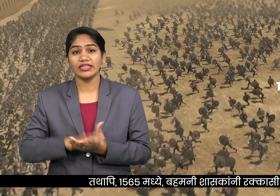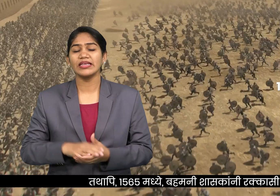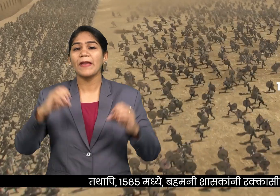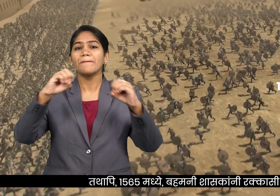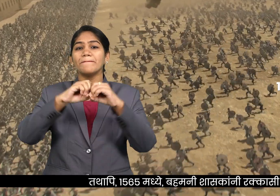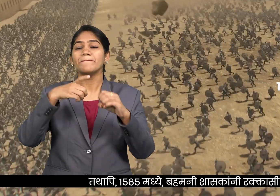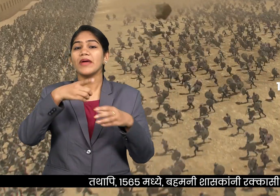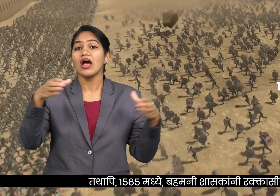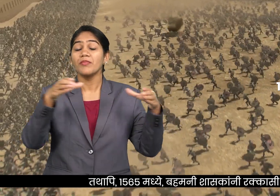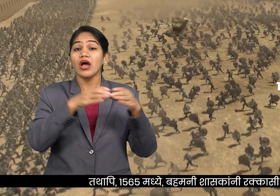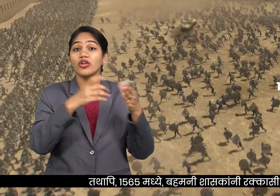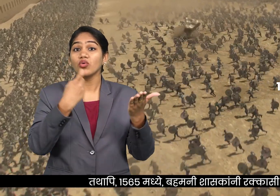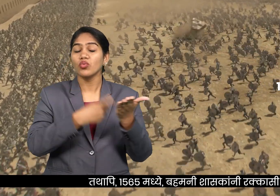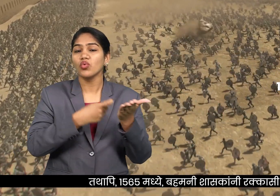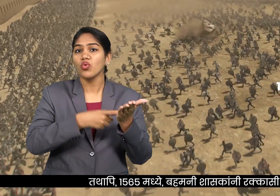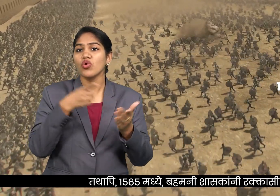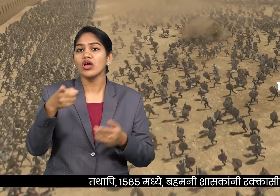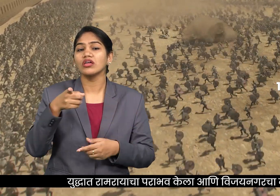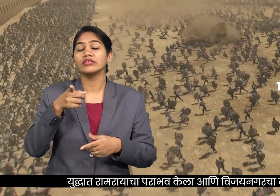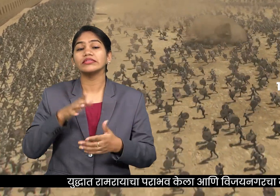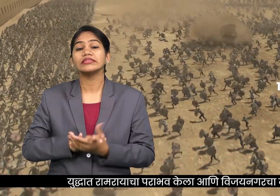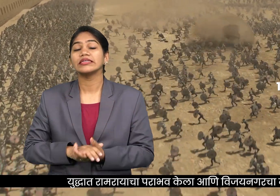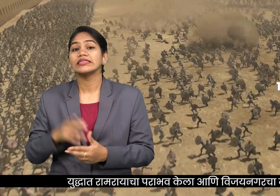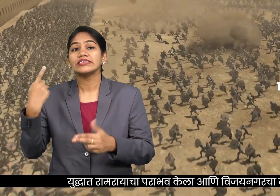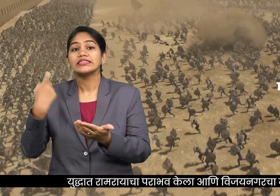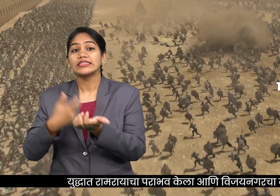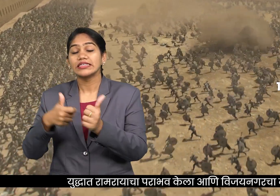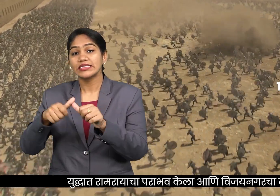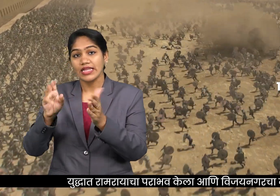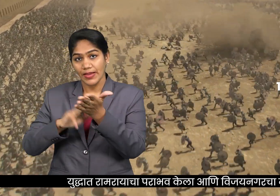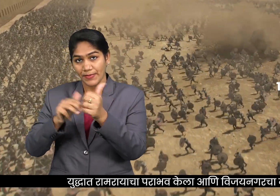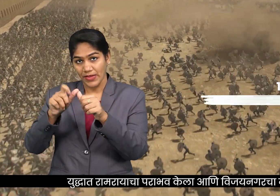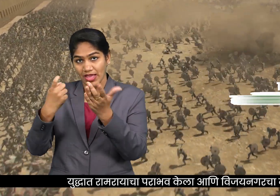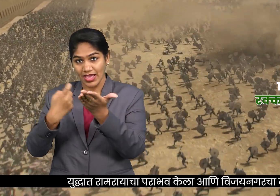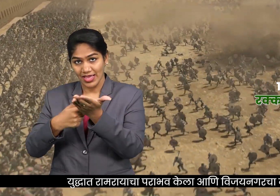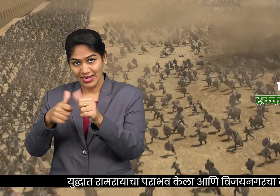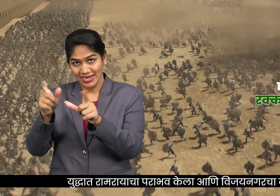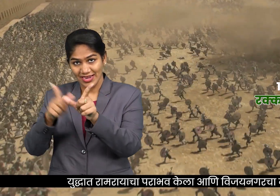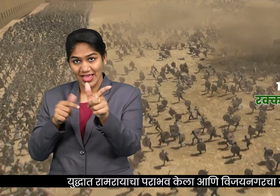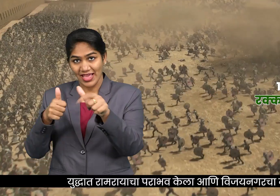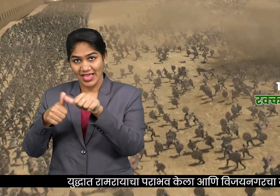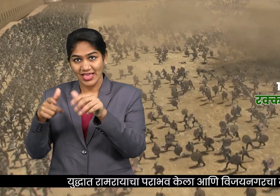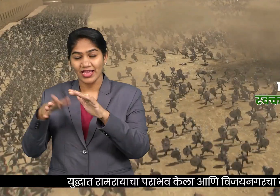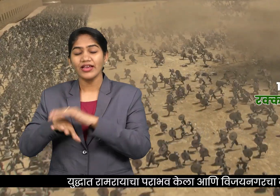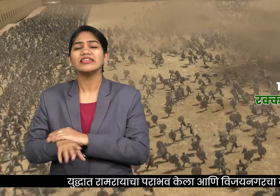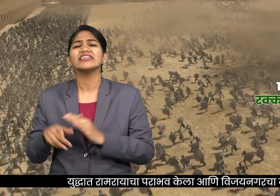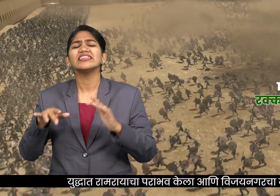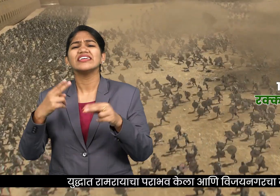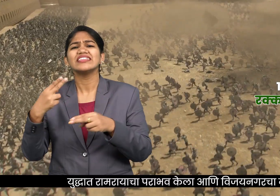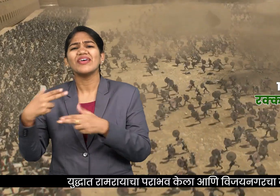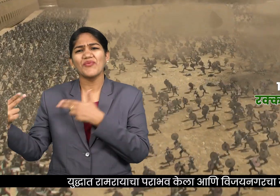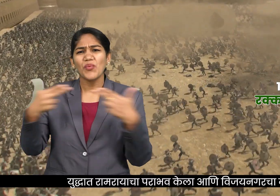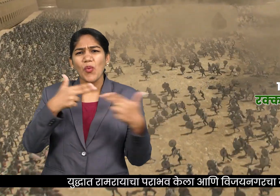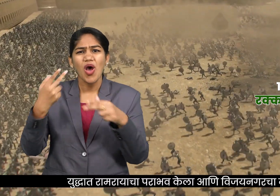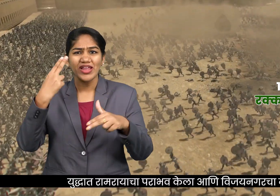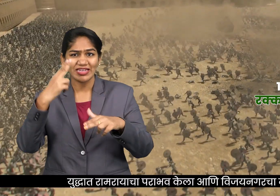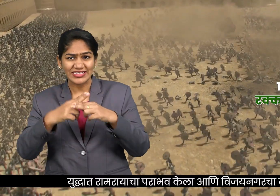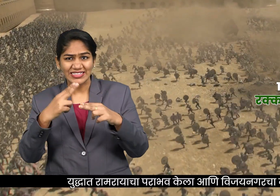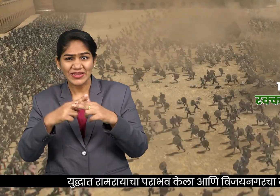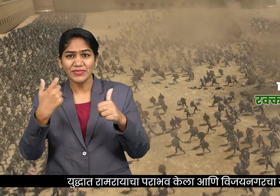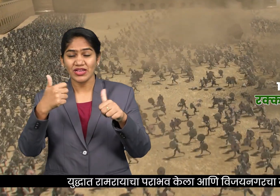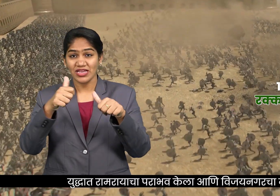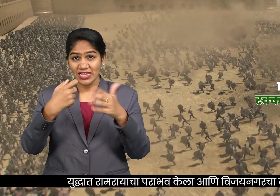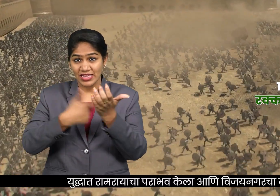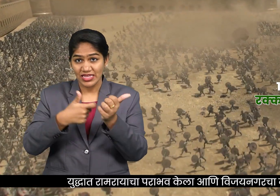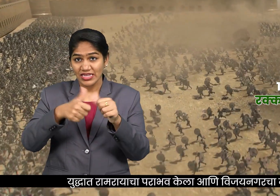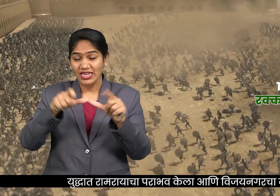शासकांनी रक्कासी-टांगा युद्धात रामरायाचा पराभव केला आणि विजयनगरचा